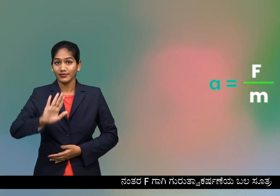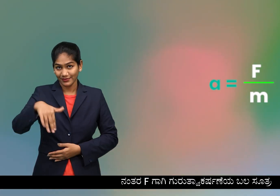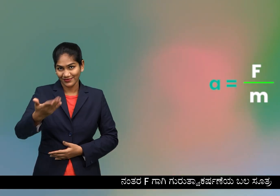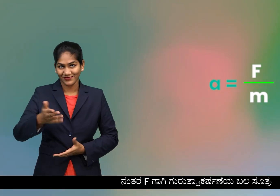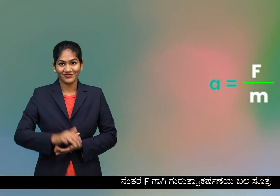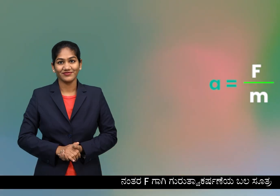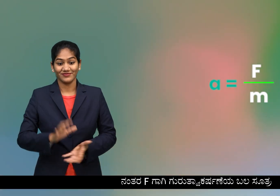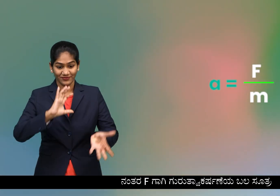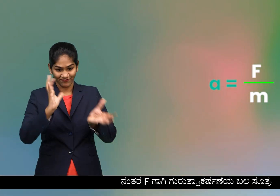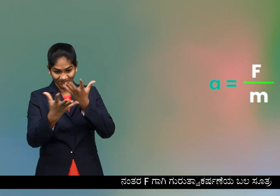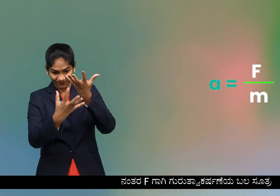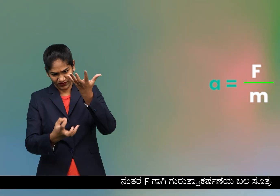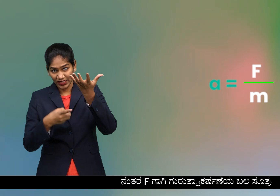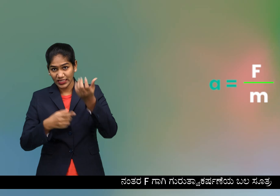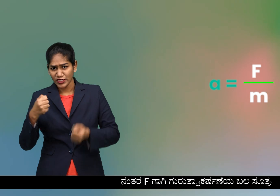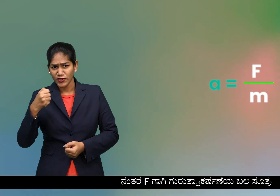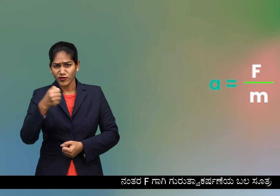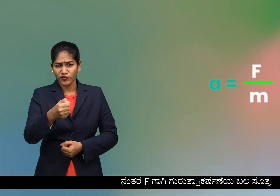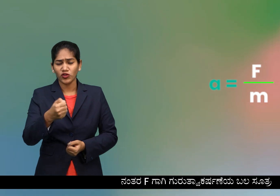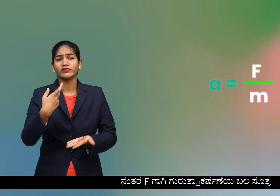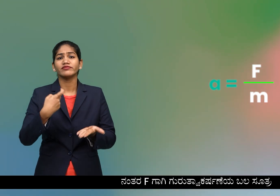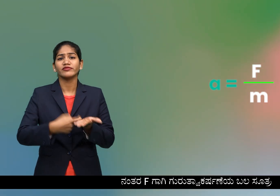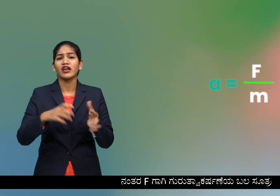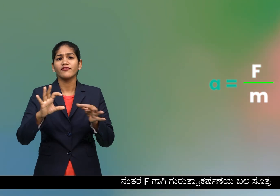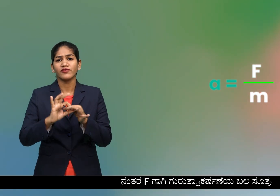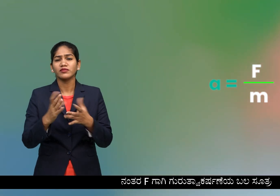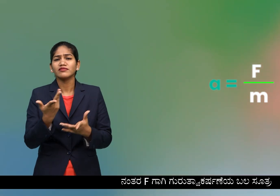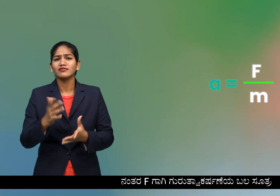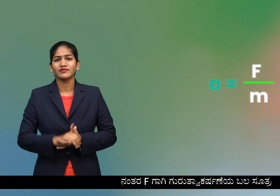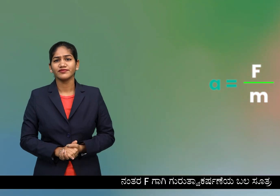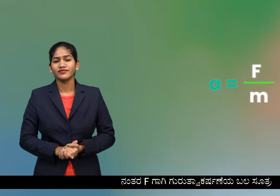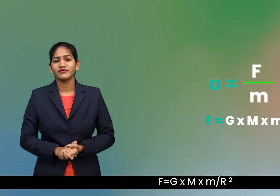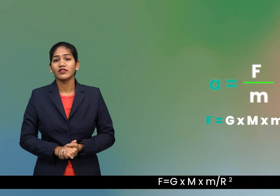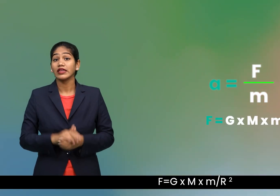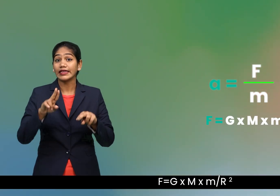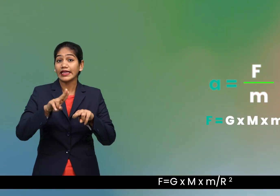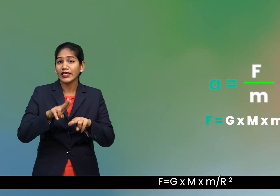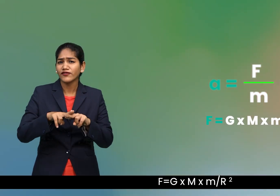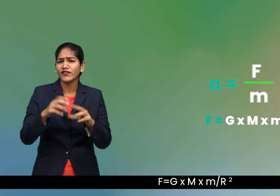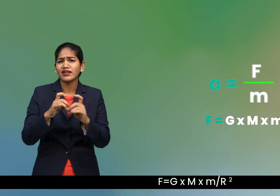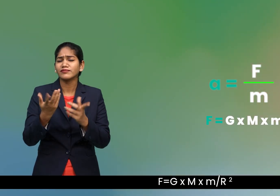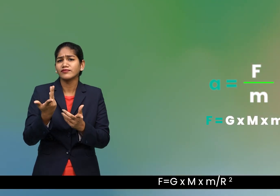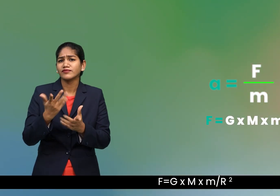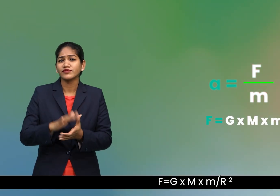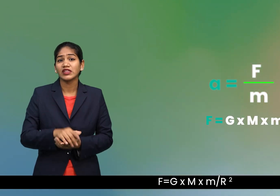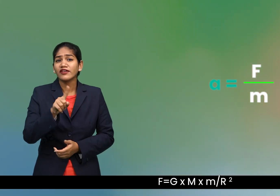ನಂತರ F ಗಾಗಿ ಗುರುತ್ವಾಕರ್ಷಣೆಯ ಬಲ ಸೂತ್ರ F = G